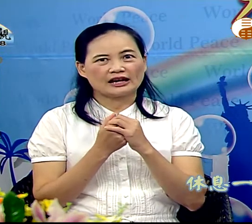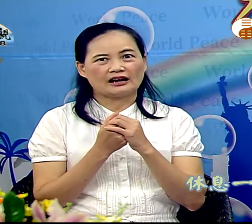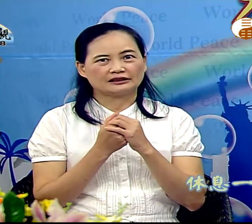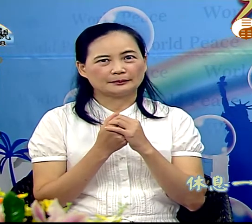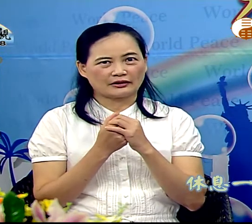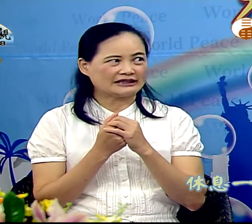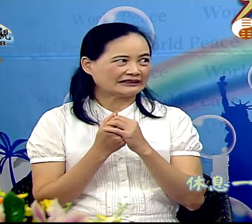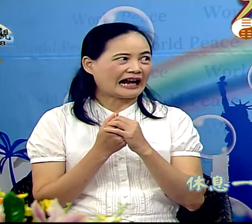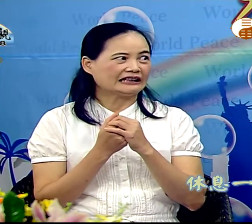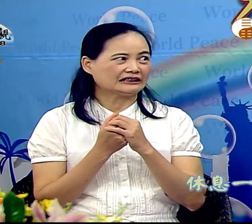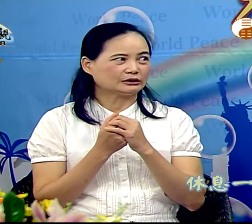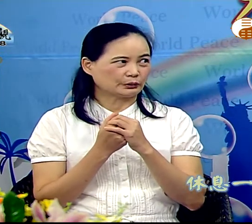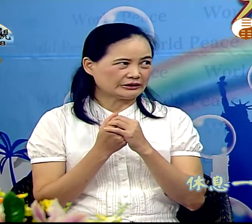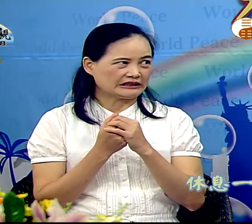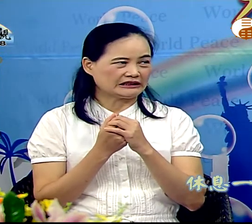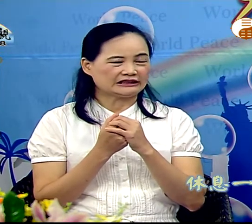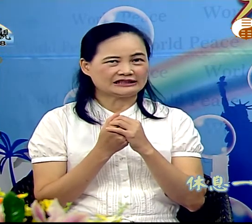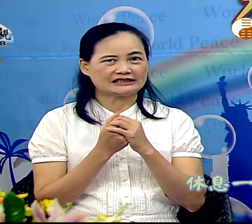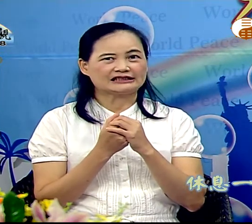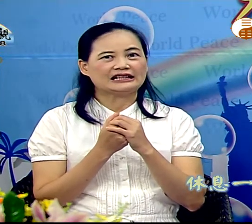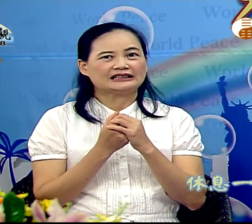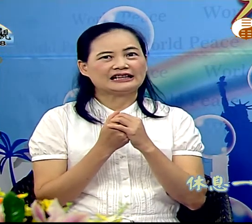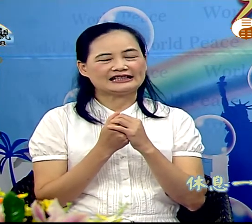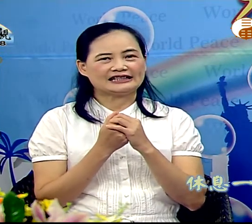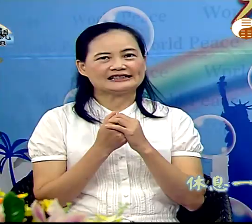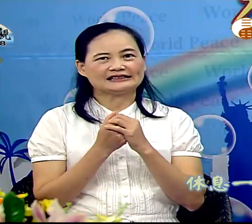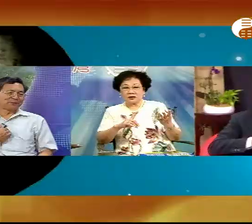好的表情达意的东西、 是